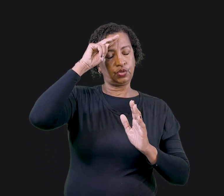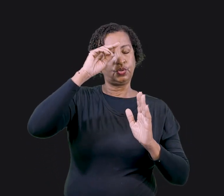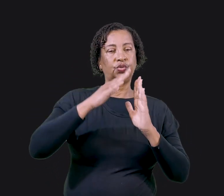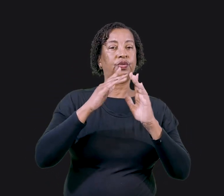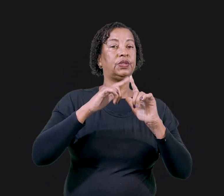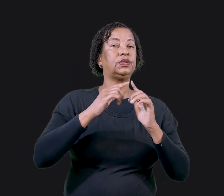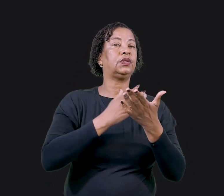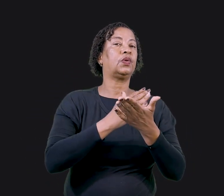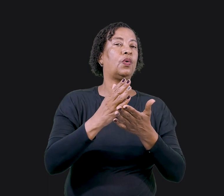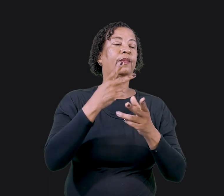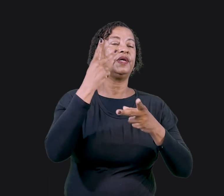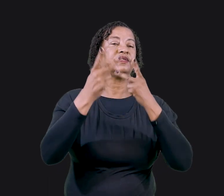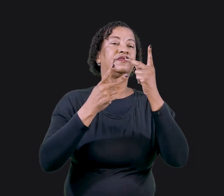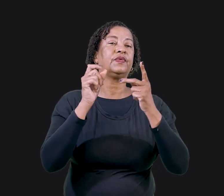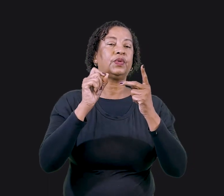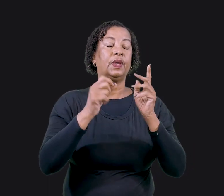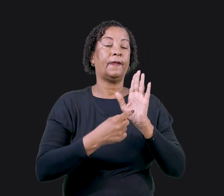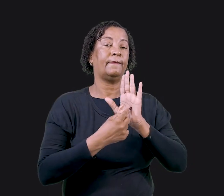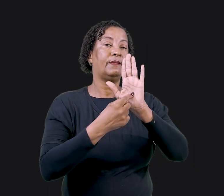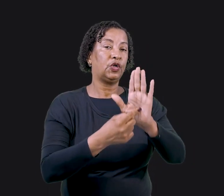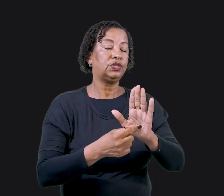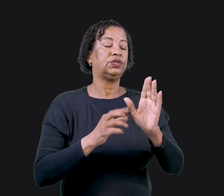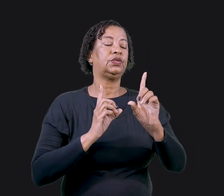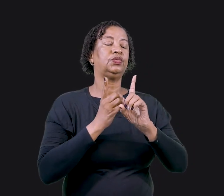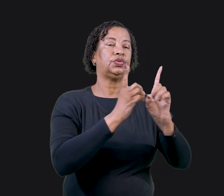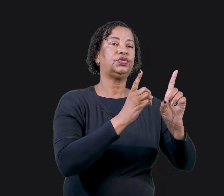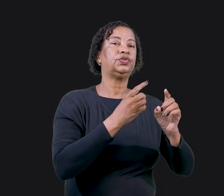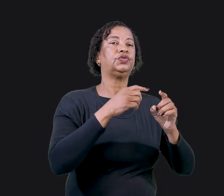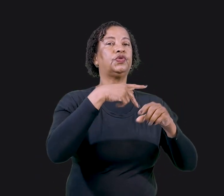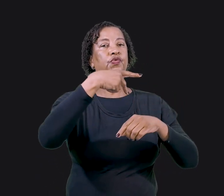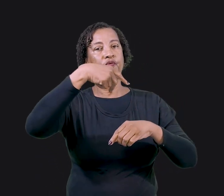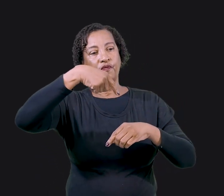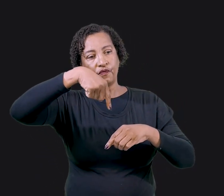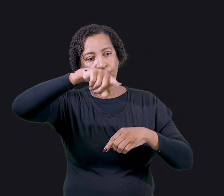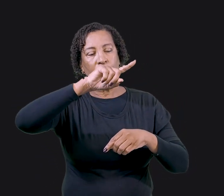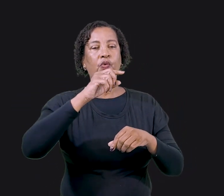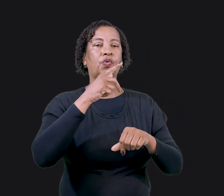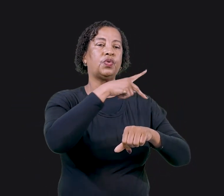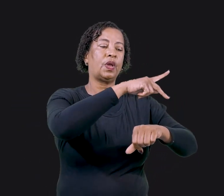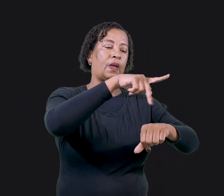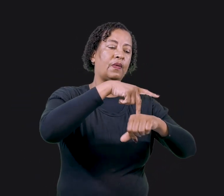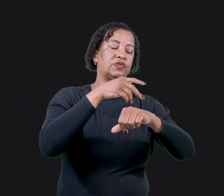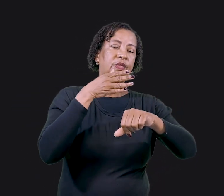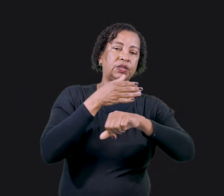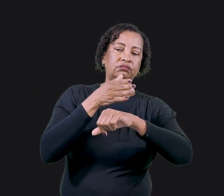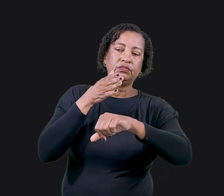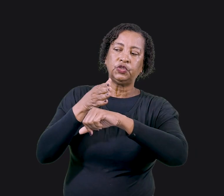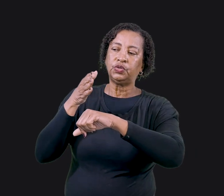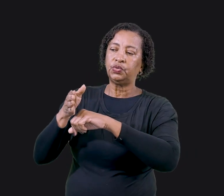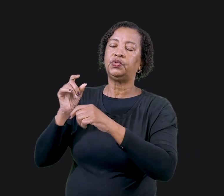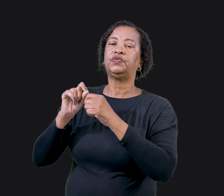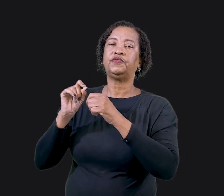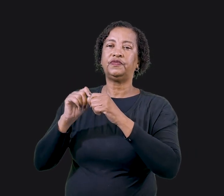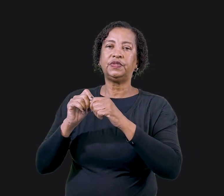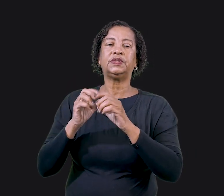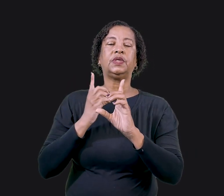começa com o grande comissionamento, mostrando-nos que os discípulos realmente foram a todas as nações da terra. Eles fizeram